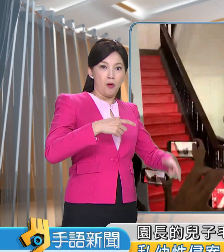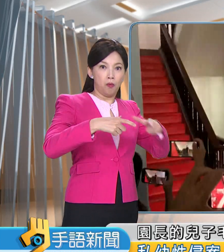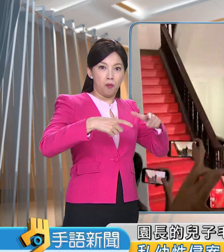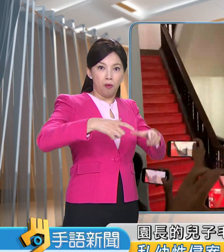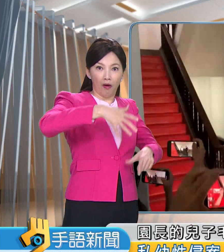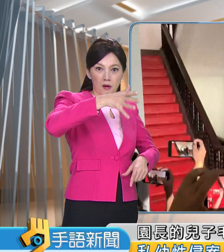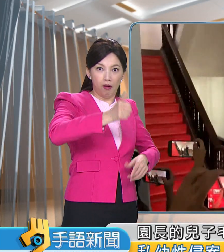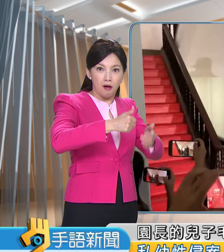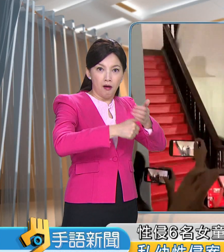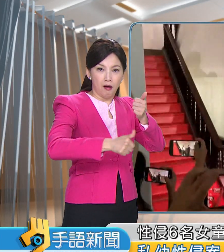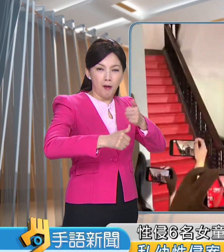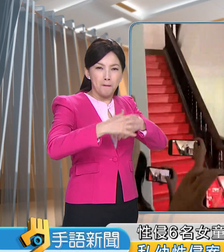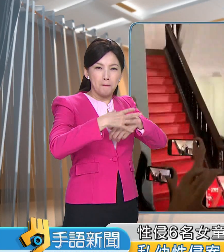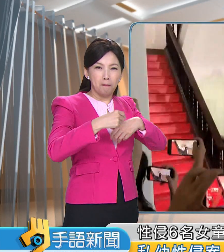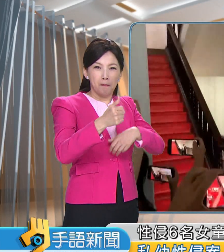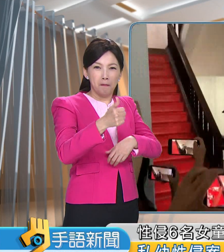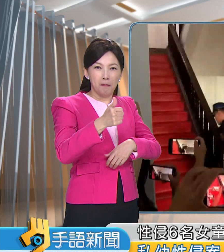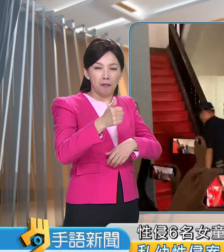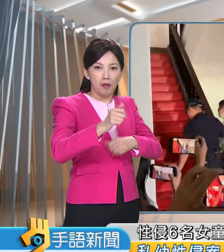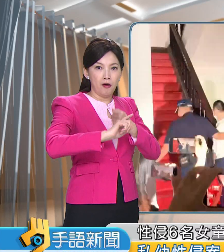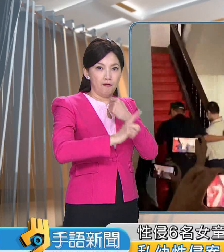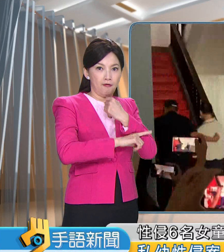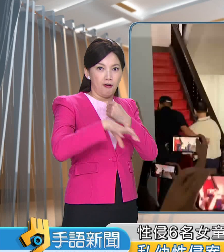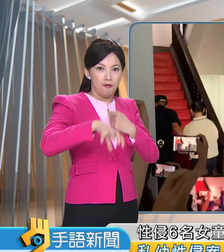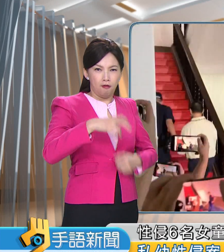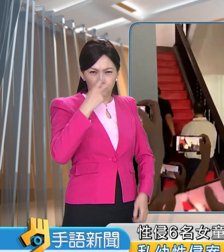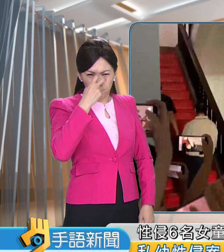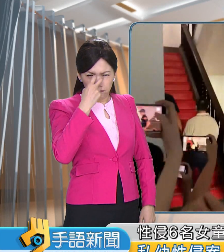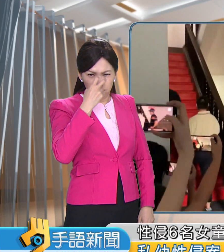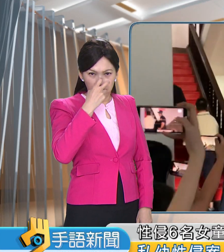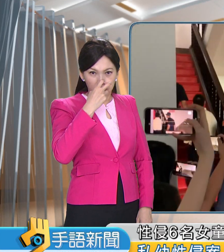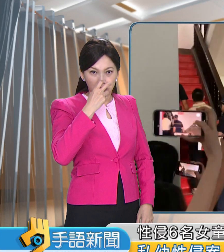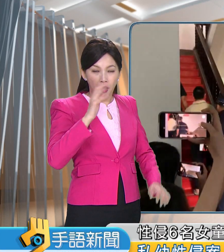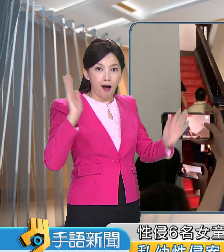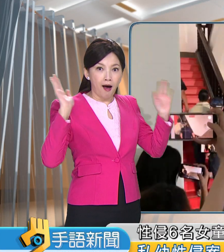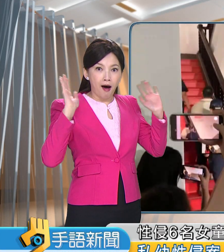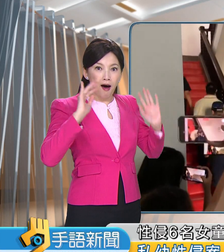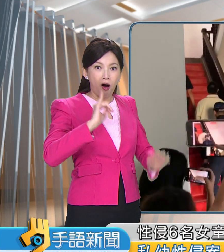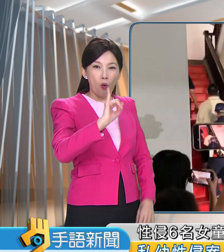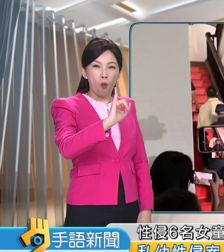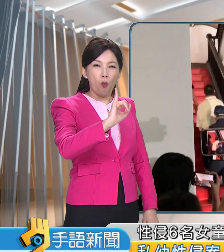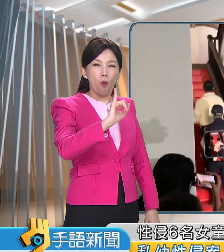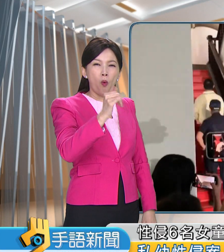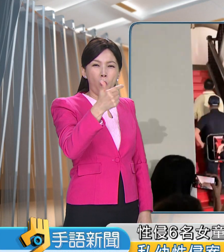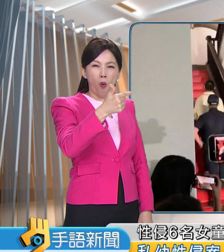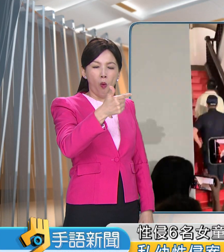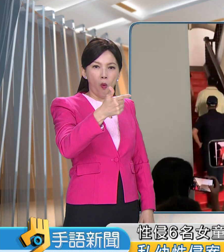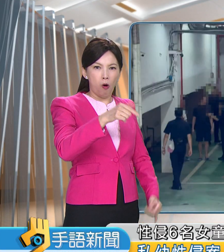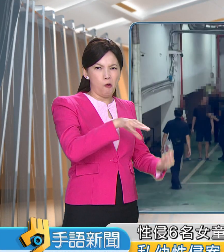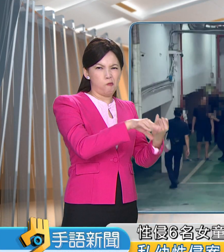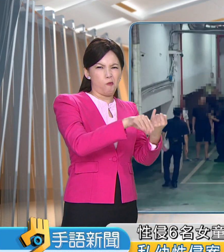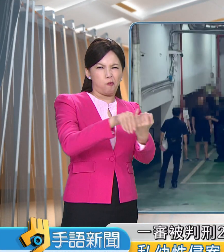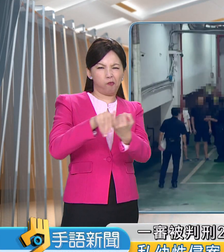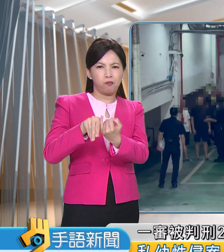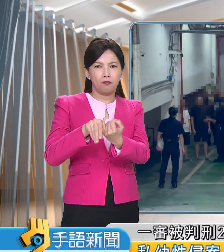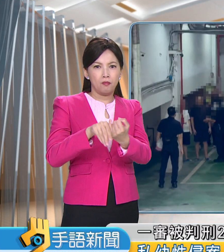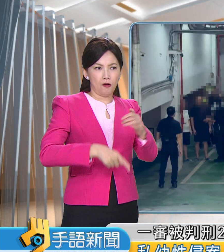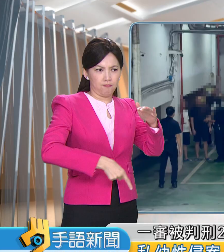前被法院认定性侵了六名女童犯下224条罪